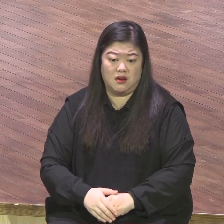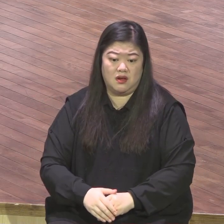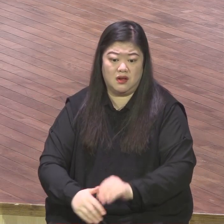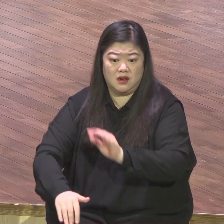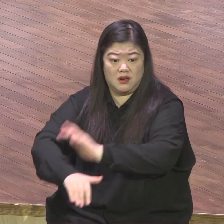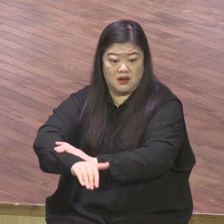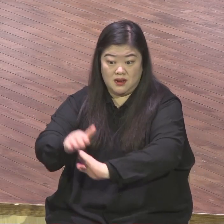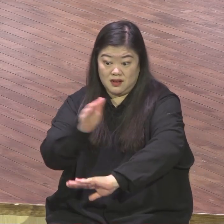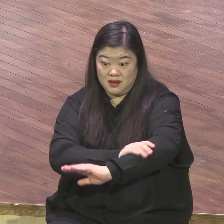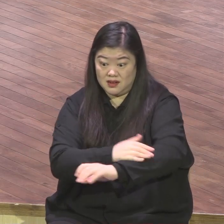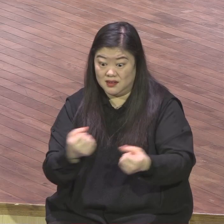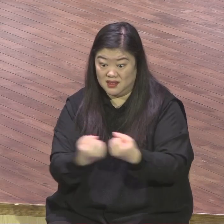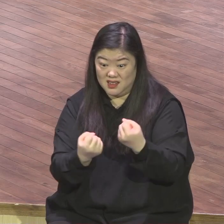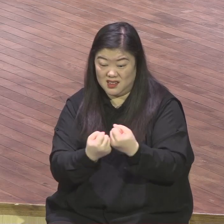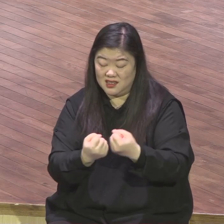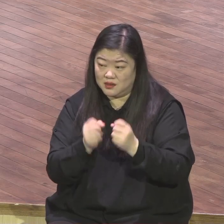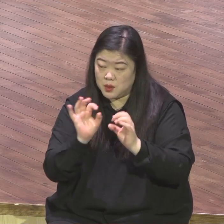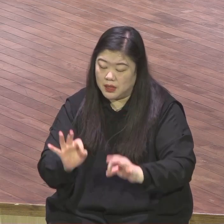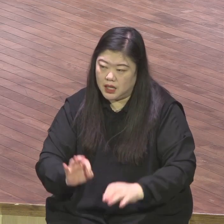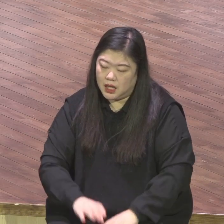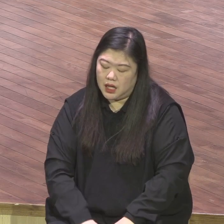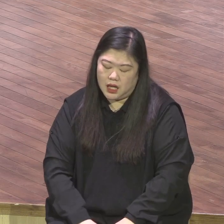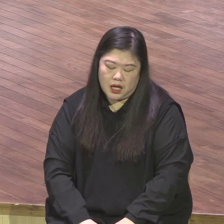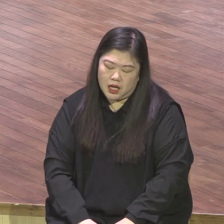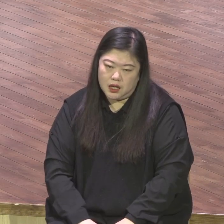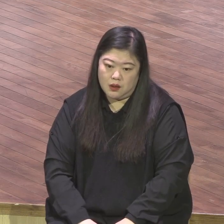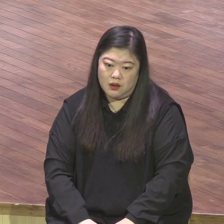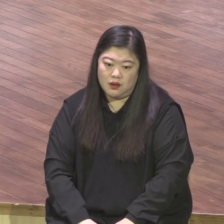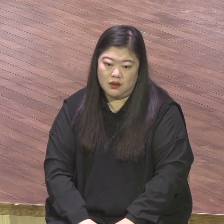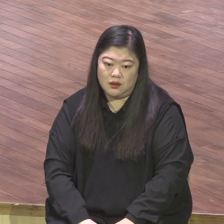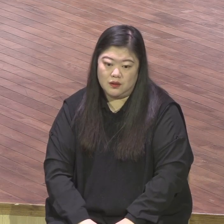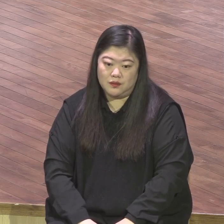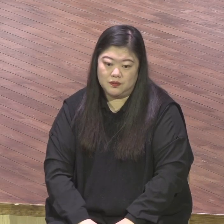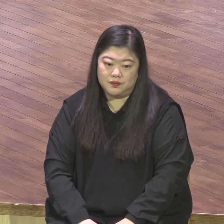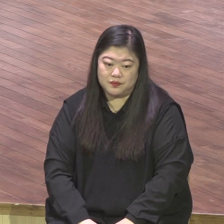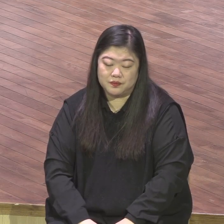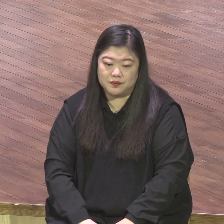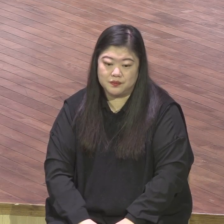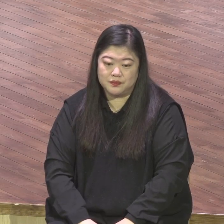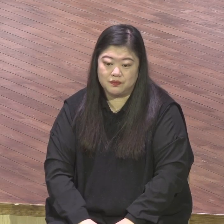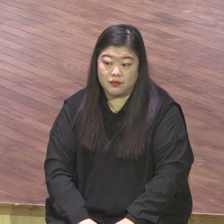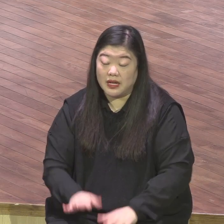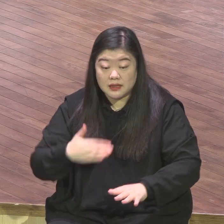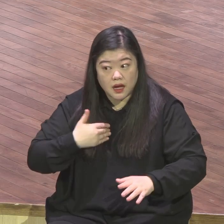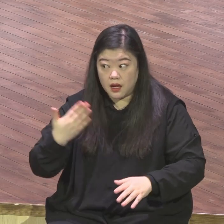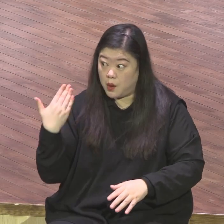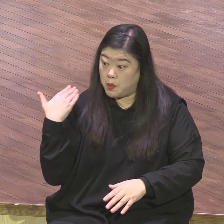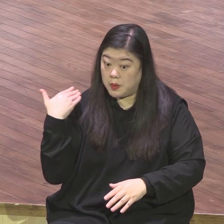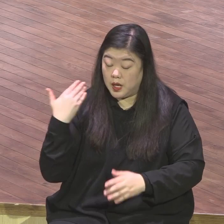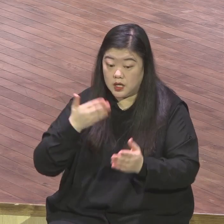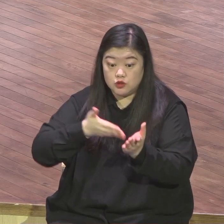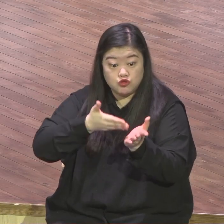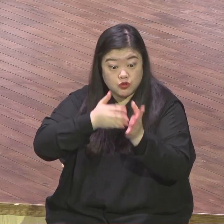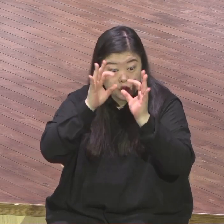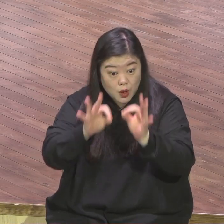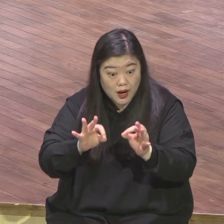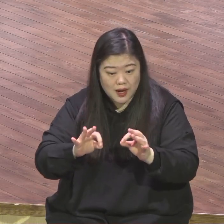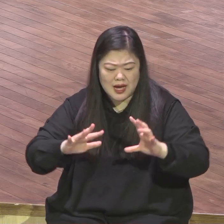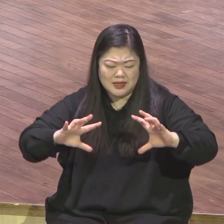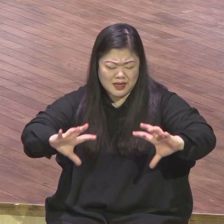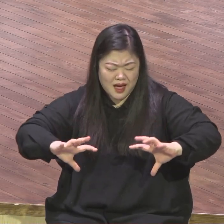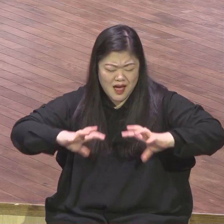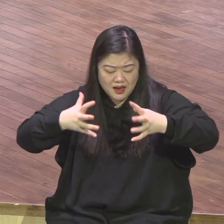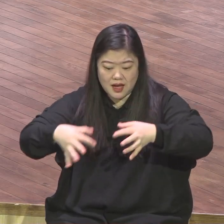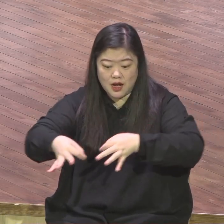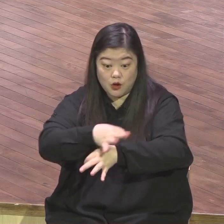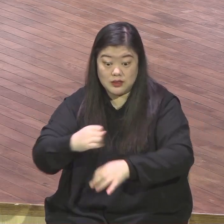우리나라가 지금 경제대국, 이 오번 통계 어느 자료를 보니까 6위더라, 6위. 아니,